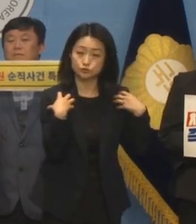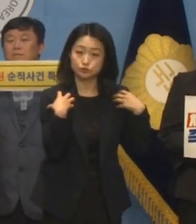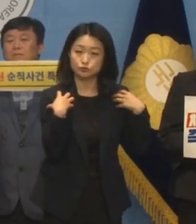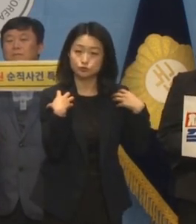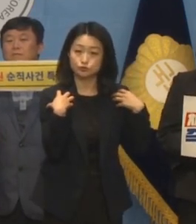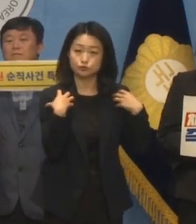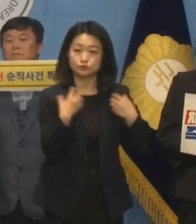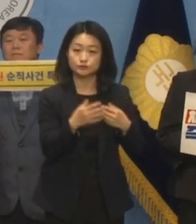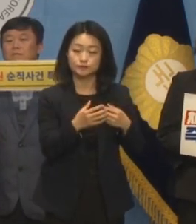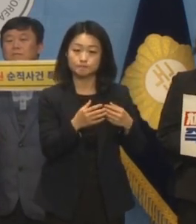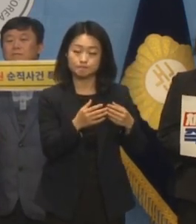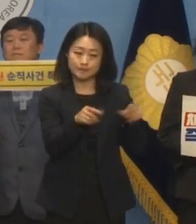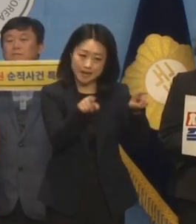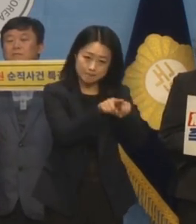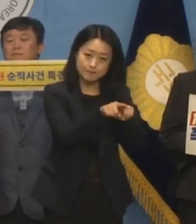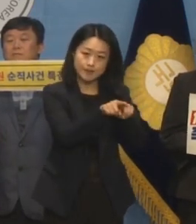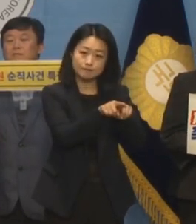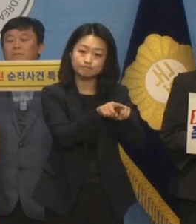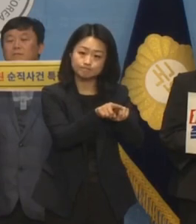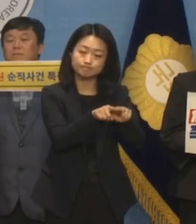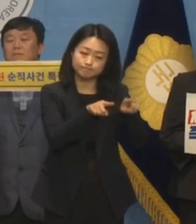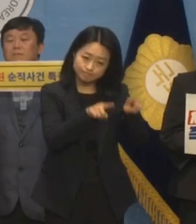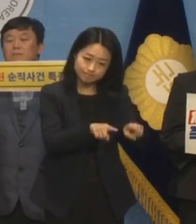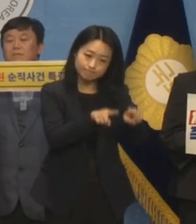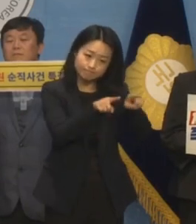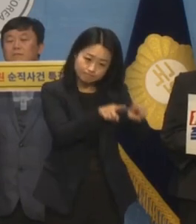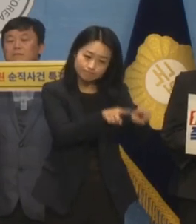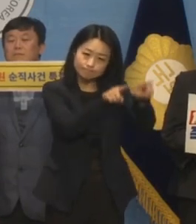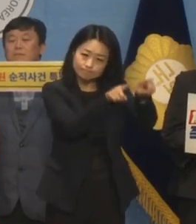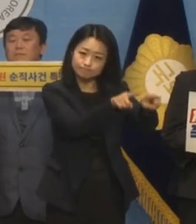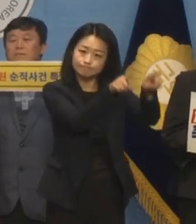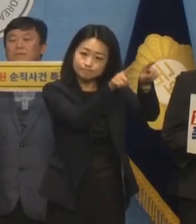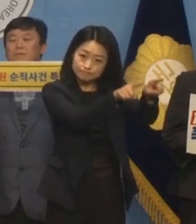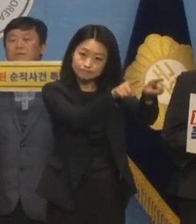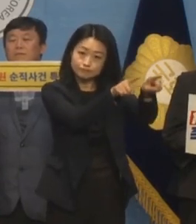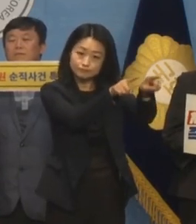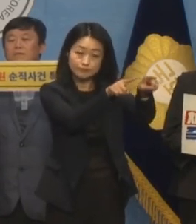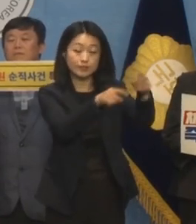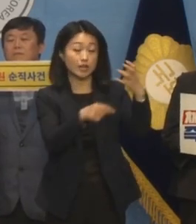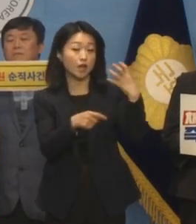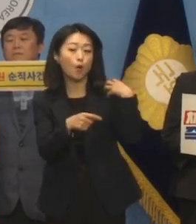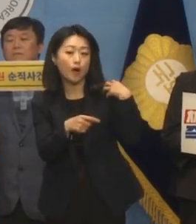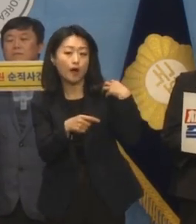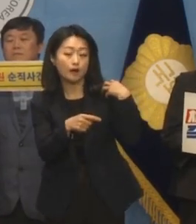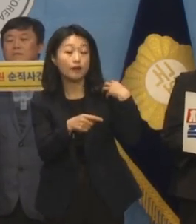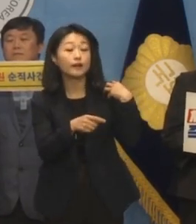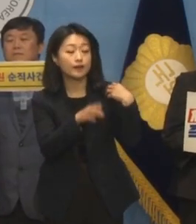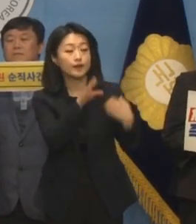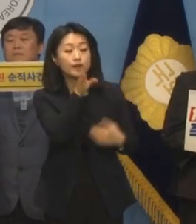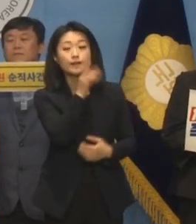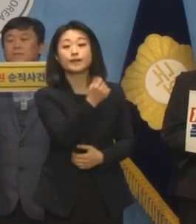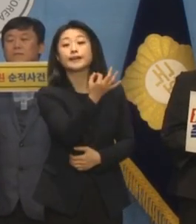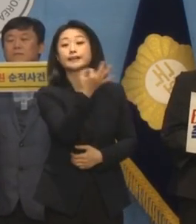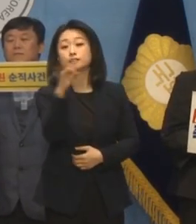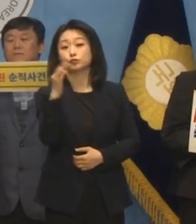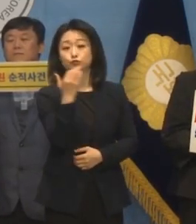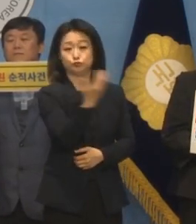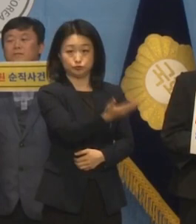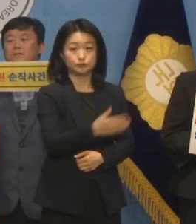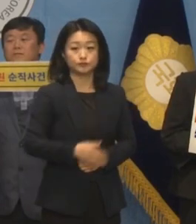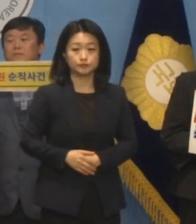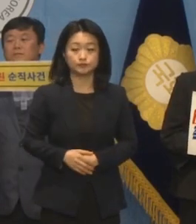길을 가는데 보조 역할을 하고 이렇게 하는 역할에 대해서는 저희도 공감하는 부분은